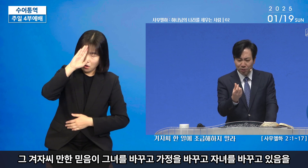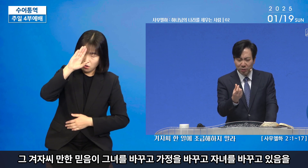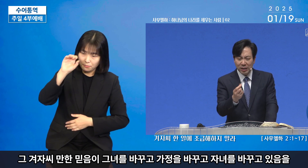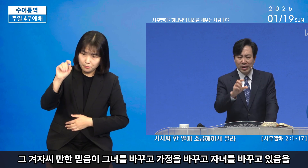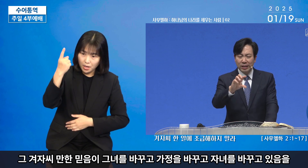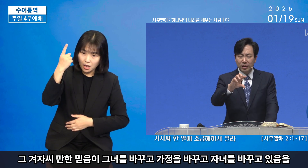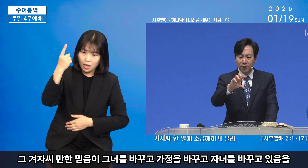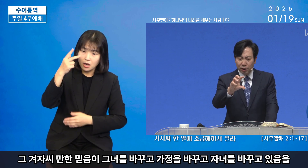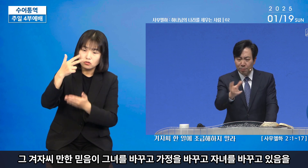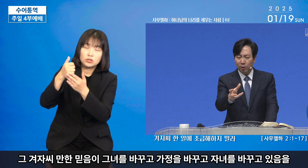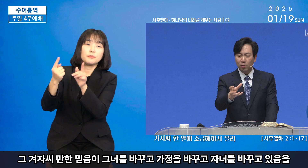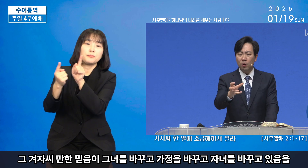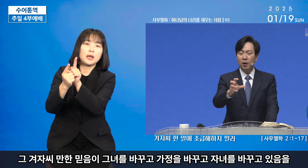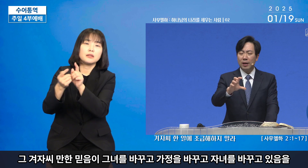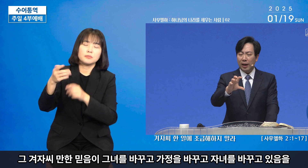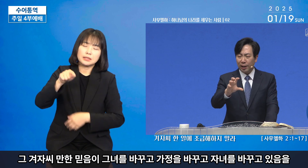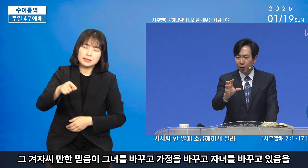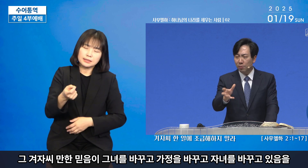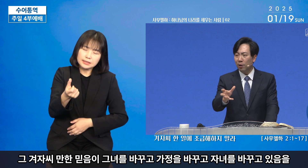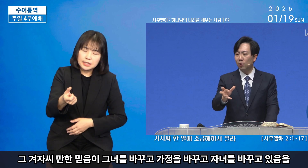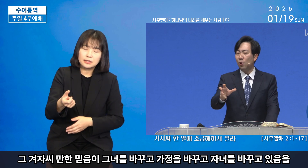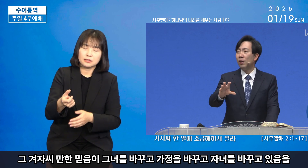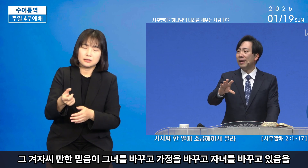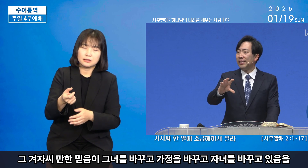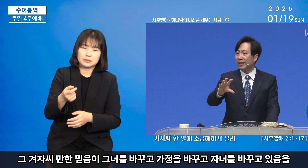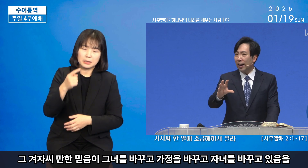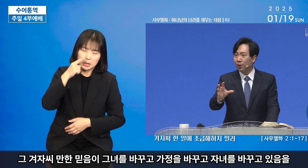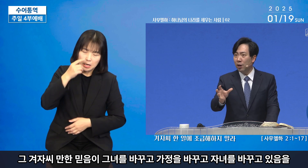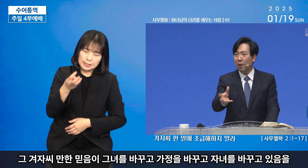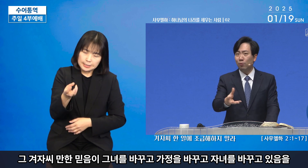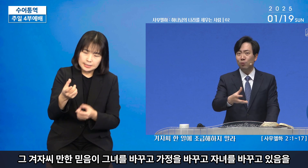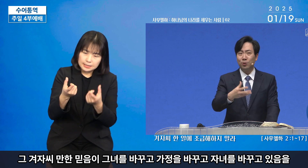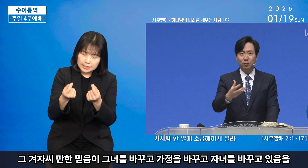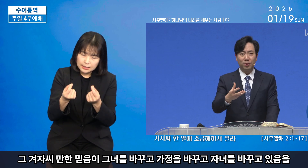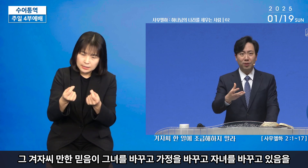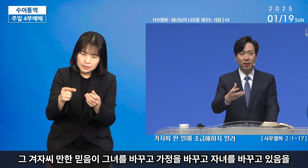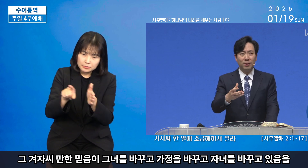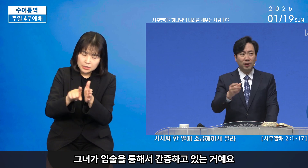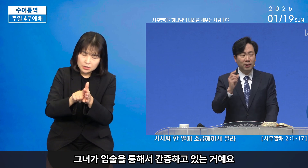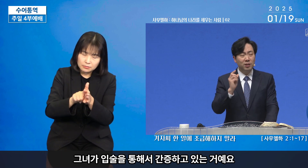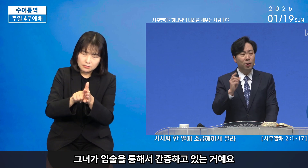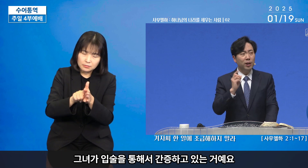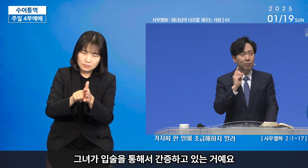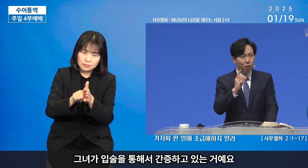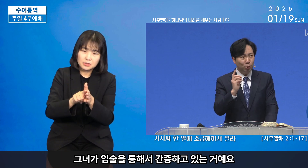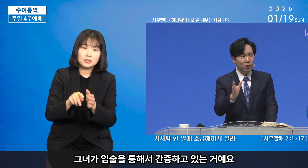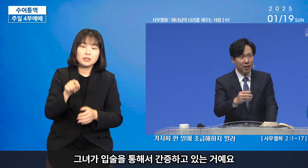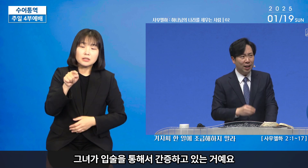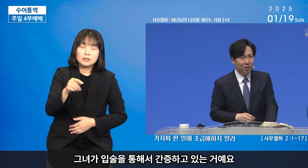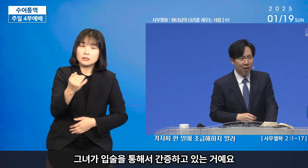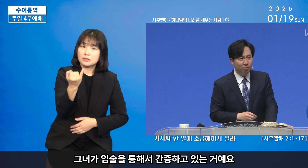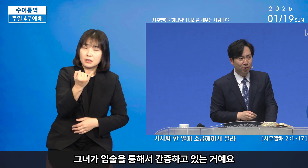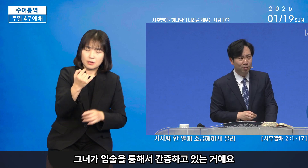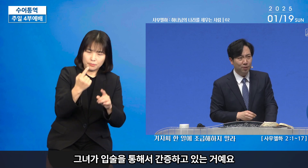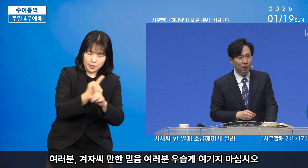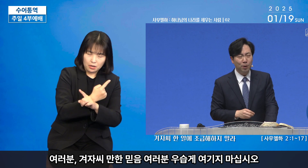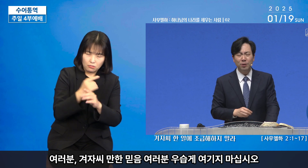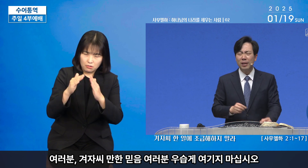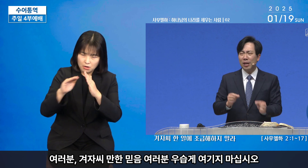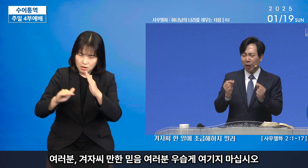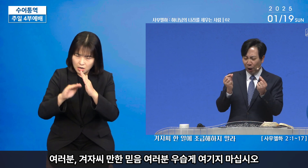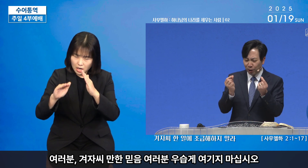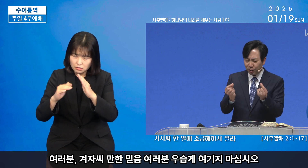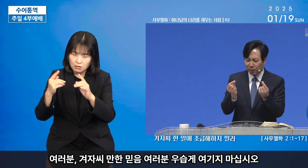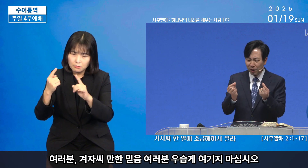겨자씨만한 믿음이 그녀를 바꾸고 가정을 바꾸고 자녀를 바꾸고 있음을 그녀가 입술을 통해서 간증하고 있는 거예요.